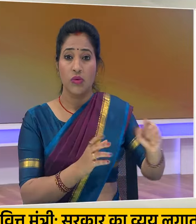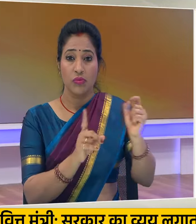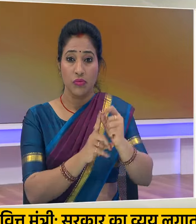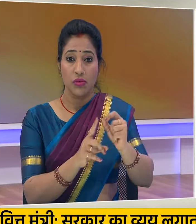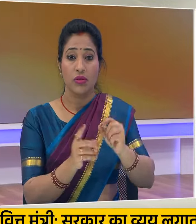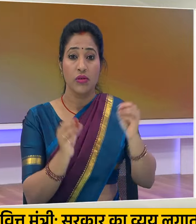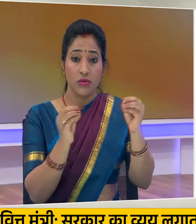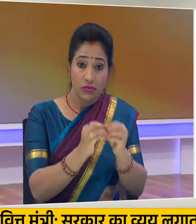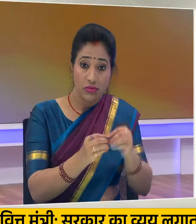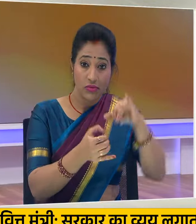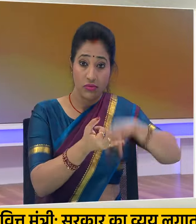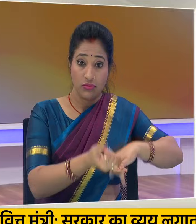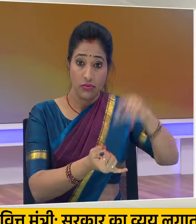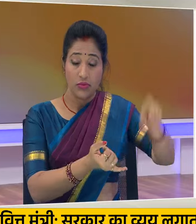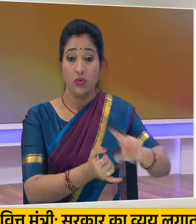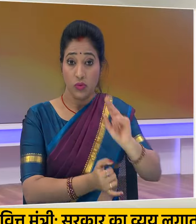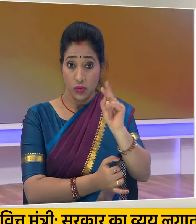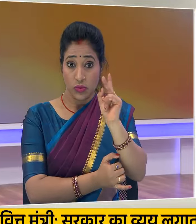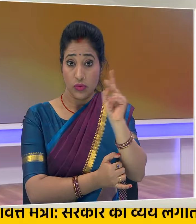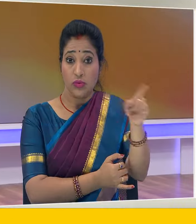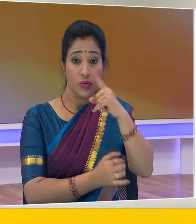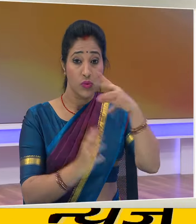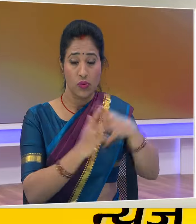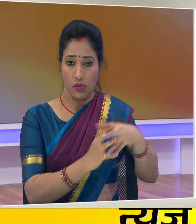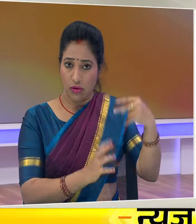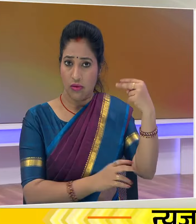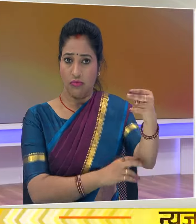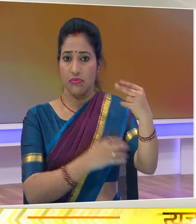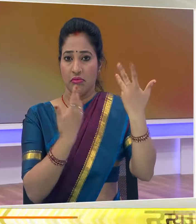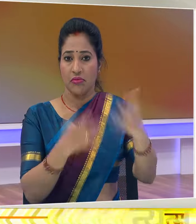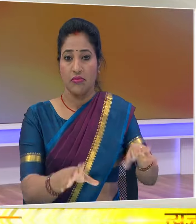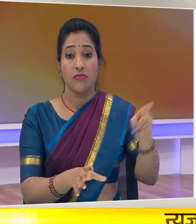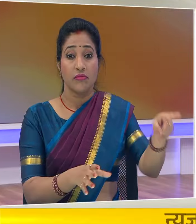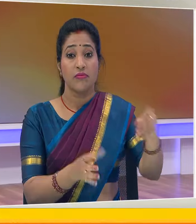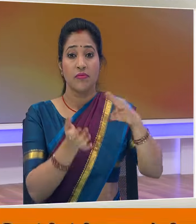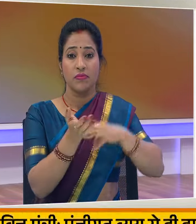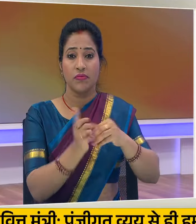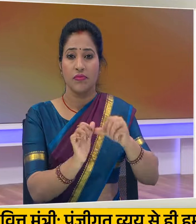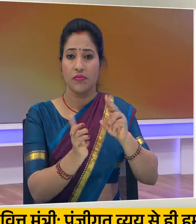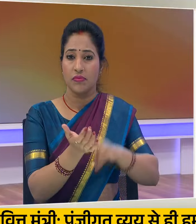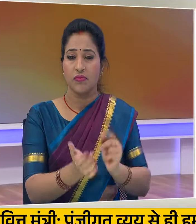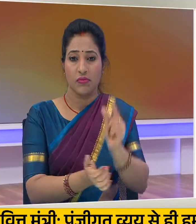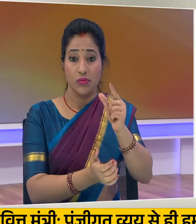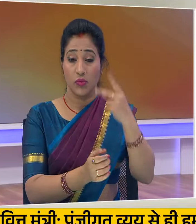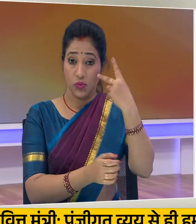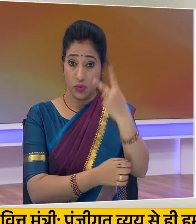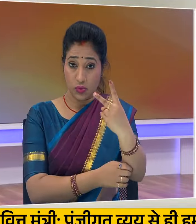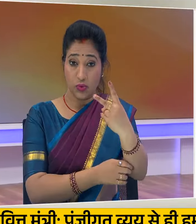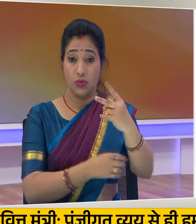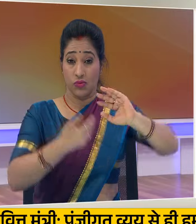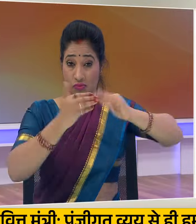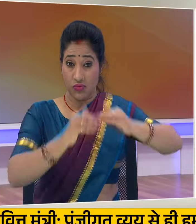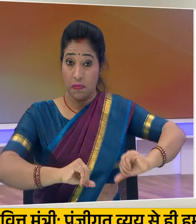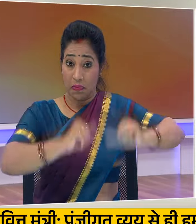बाद दूसरी भारतीय महिला खिलाड़ी भी हो गई हैं, जबकि मनु 2 ओलंपिक पदक जीतने वाली तीसरी